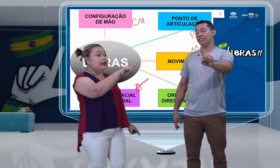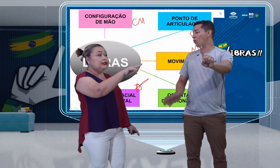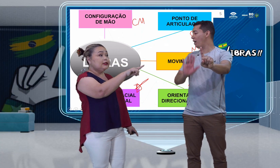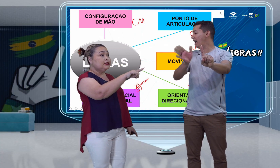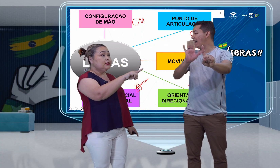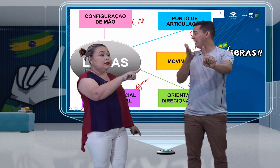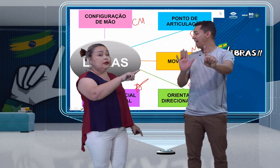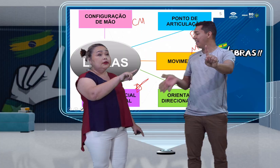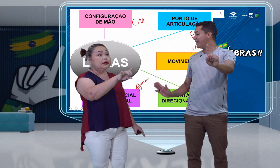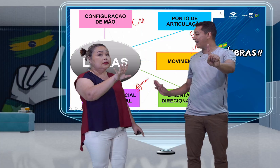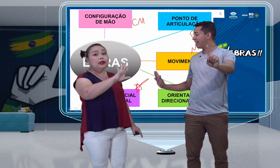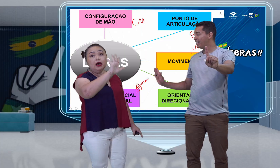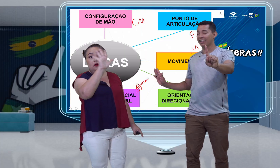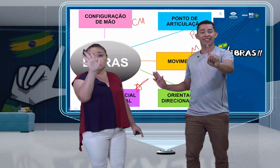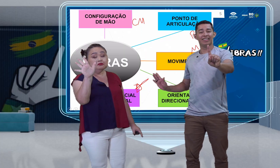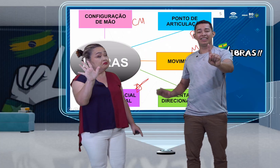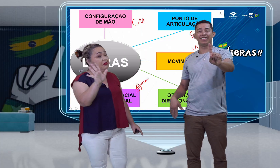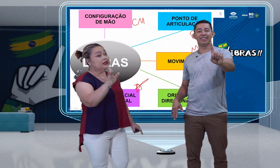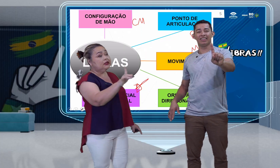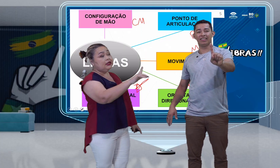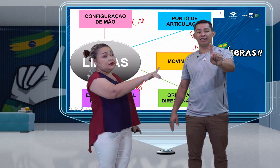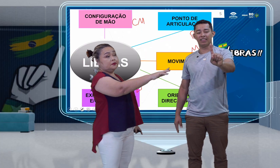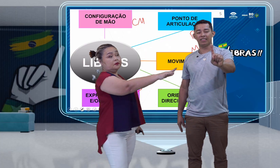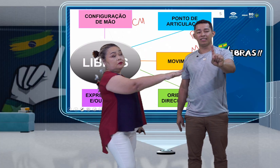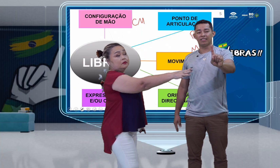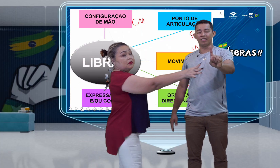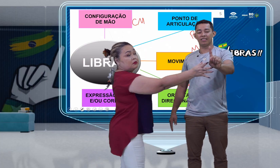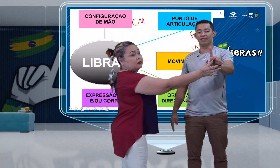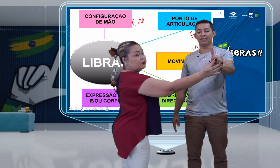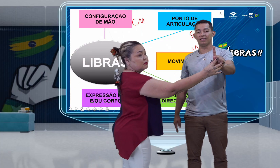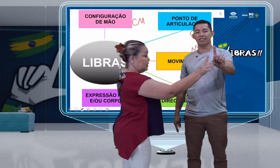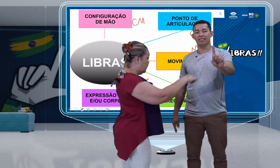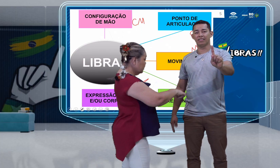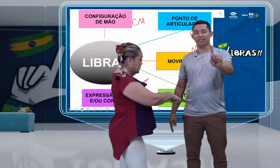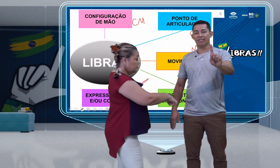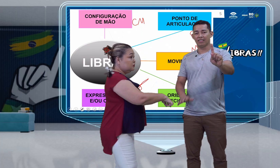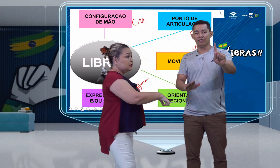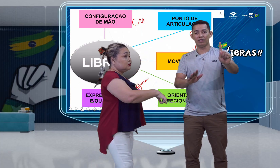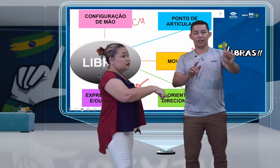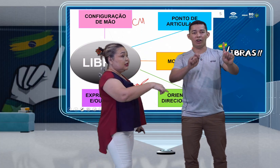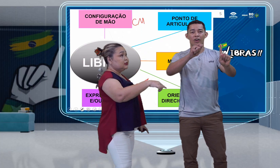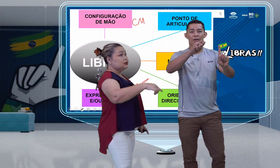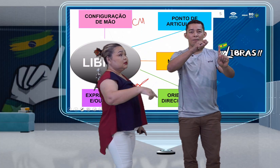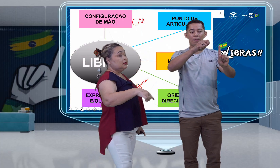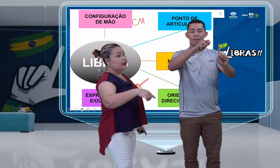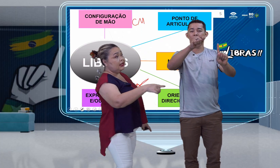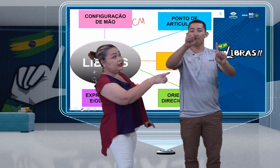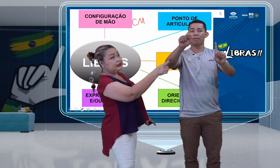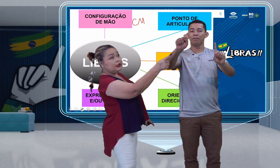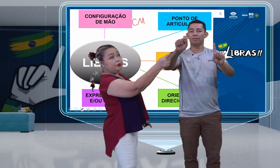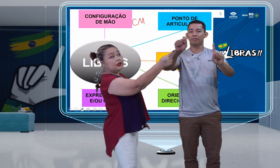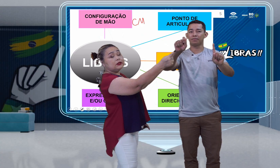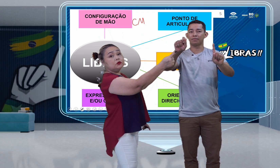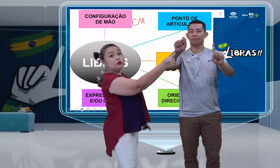Não é A e nem é D. Não, mas olha aí. A outra configuração Veja, dessa. Esse que é o próximo do